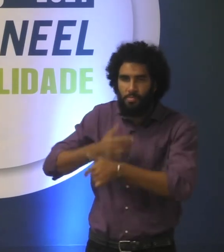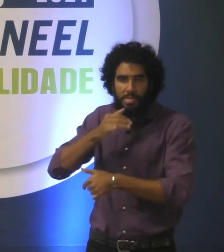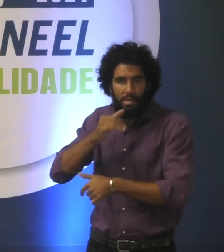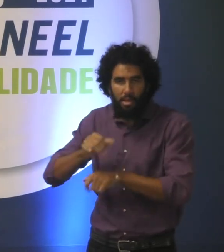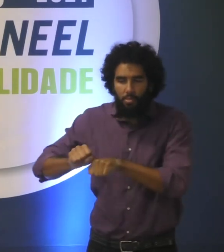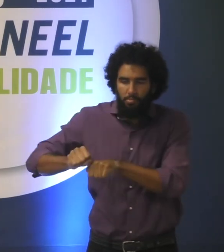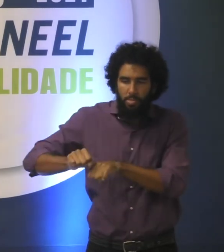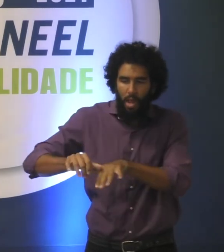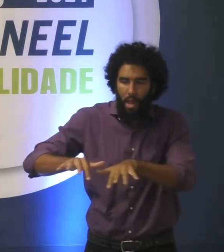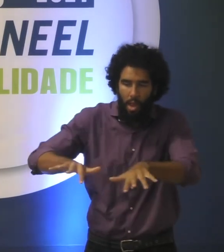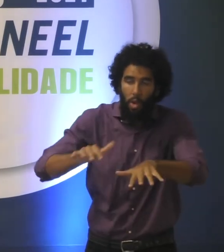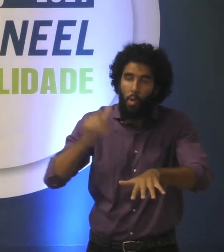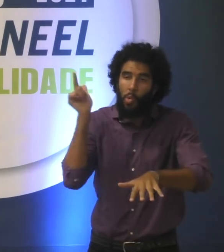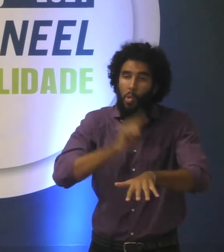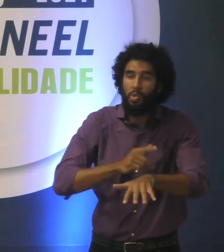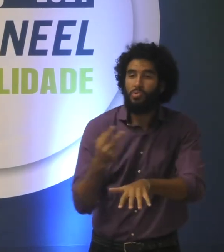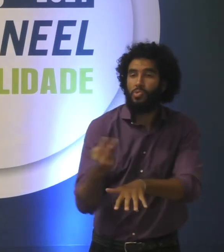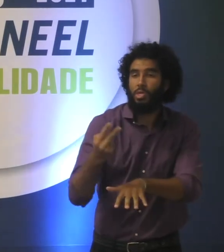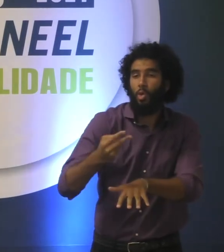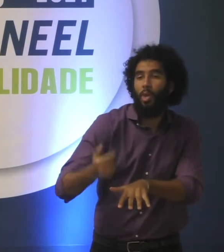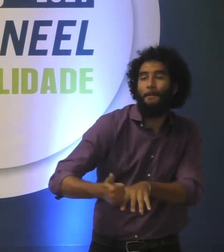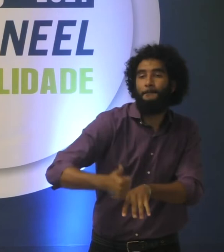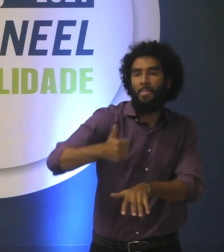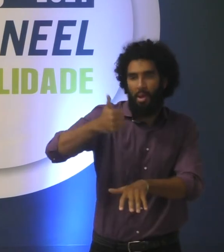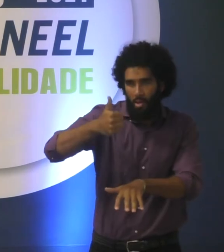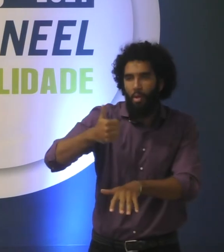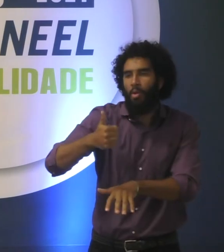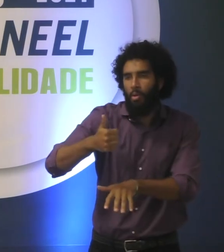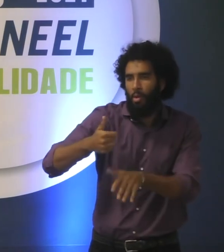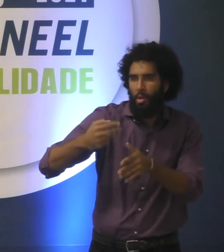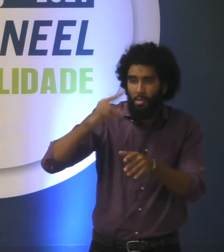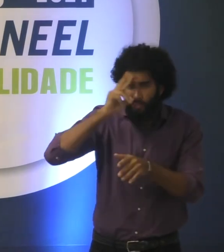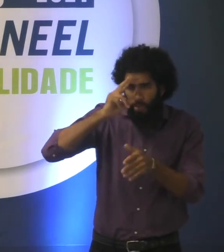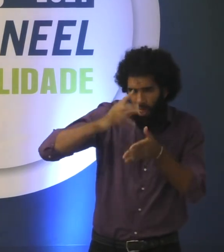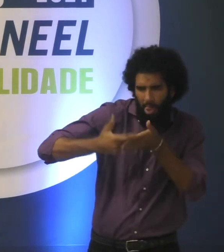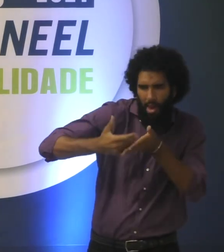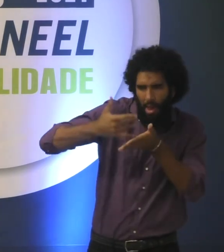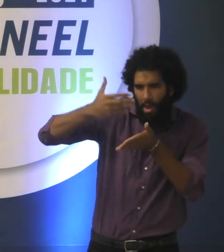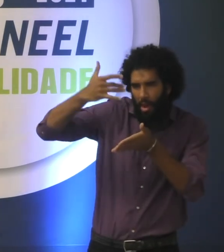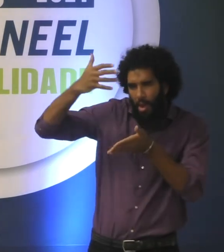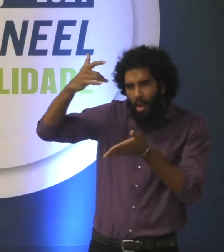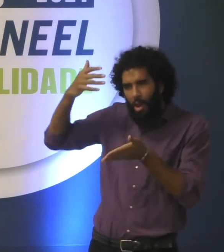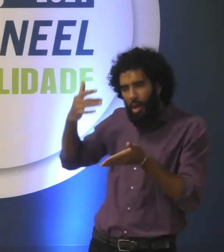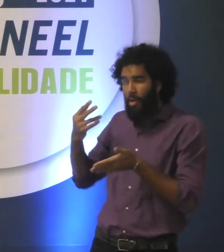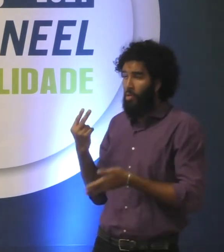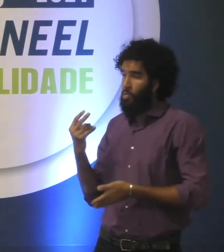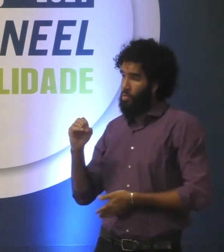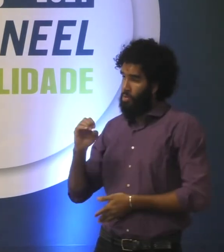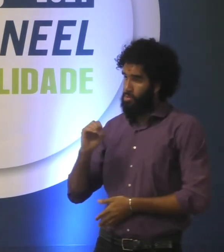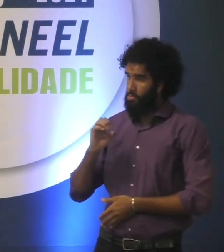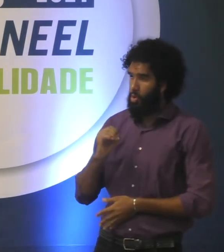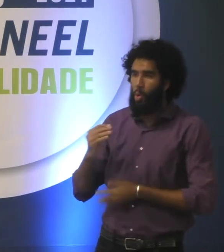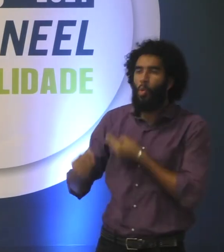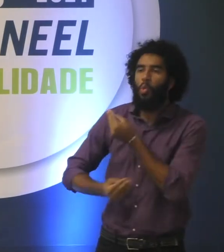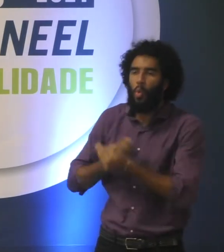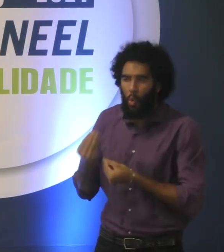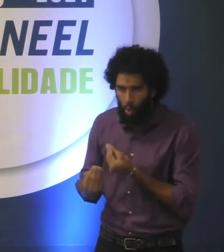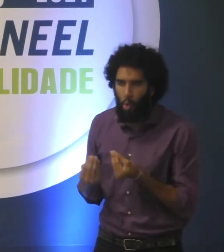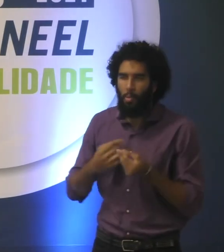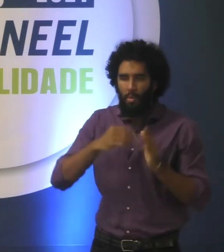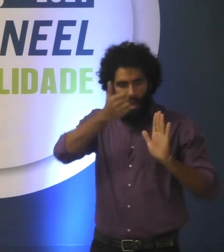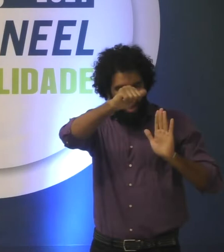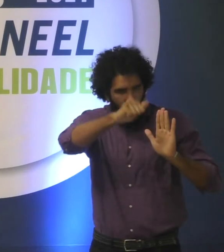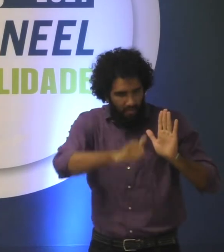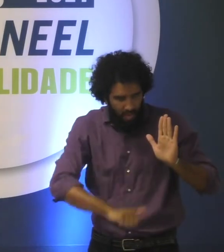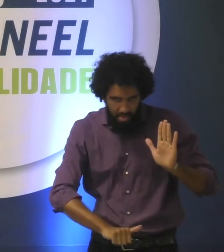elétrica atingiu seu segundo melhor patamar em todo o histórico, desde o ano de 2000, por meio da apuração dos